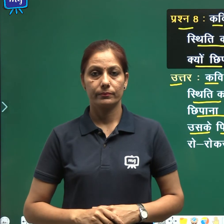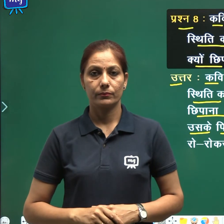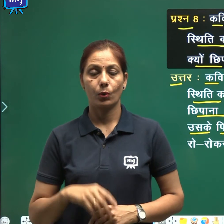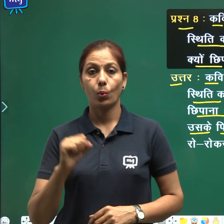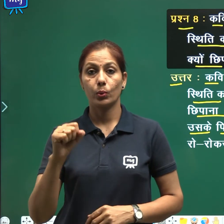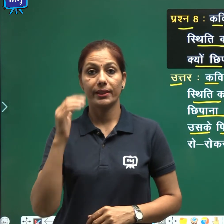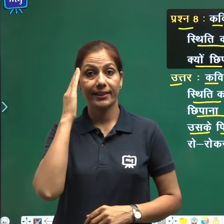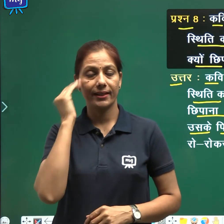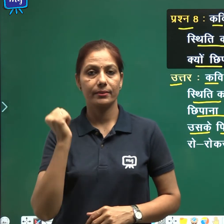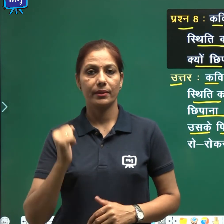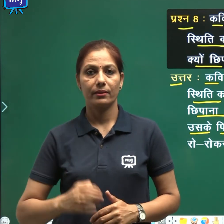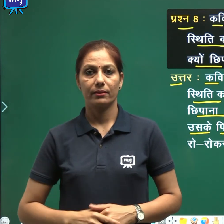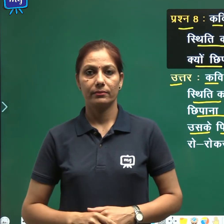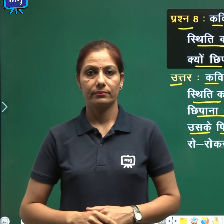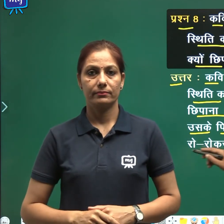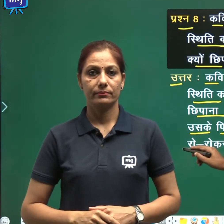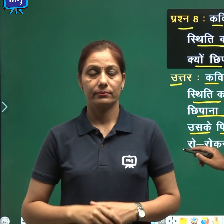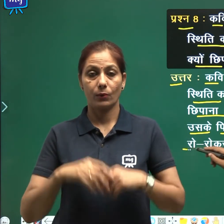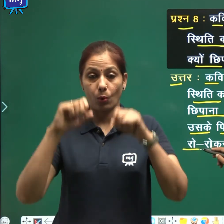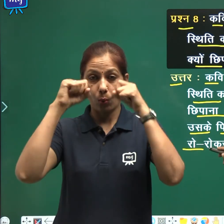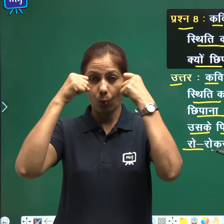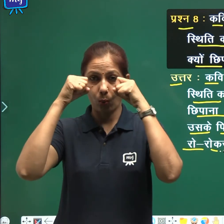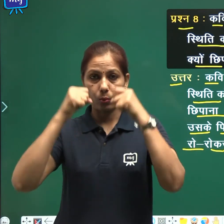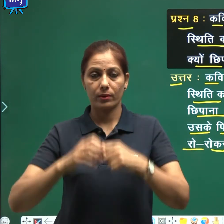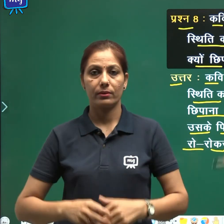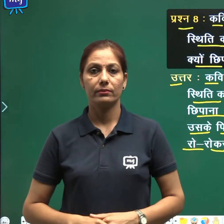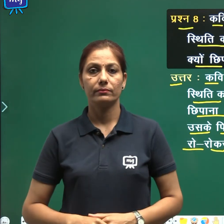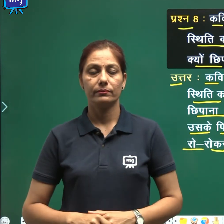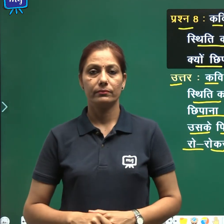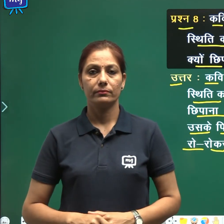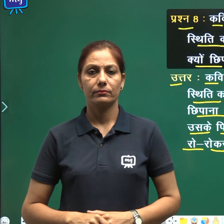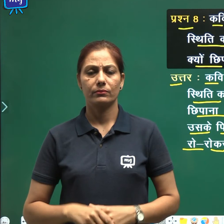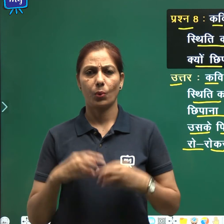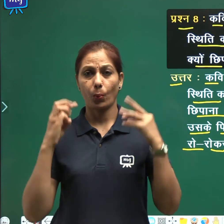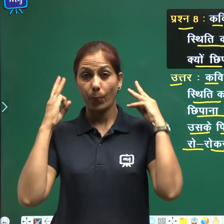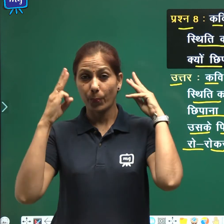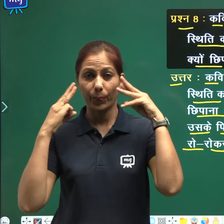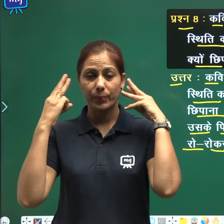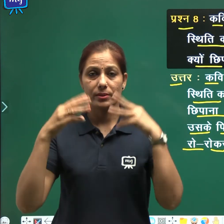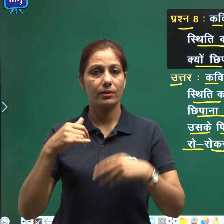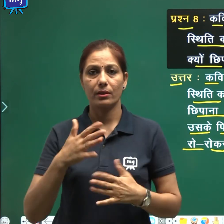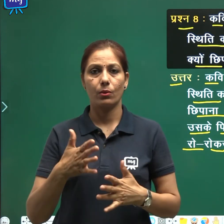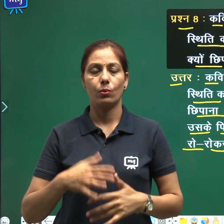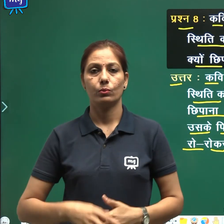उनकी याद में रो रो कर परेशान ना हो।